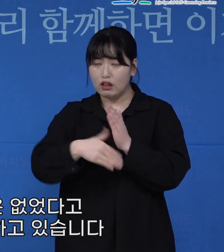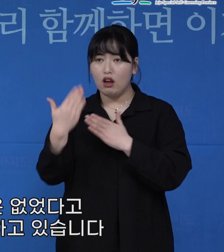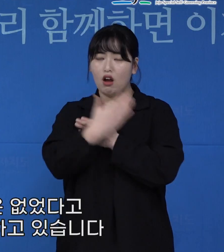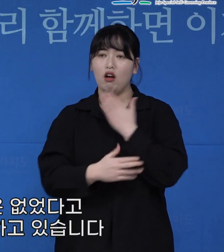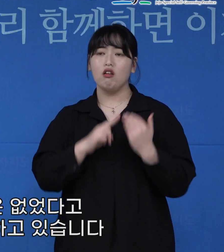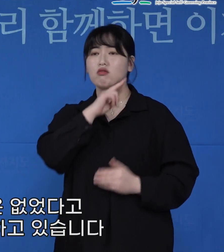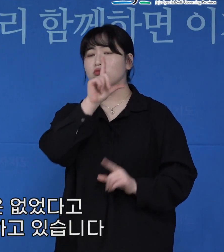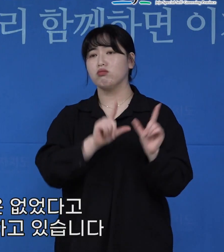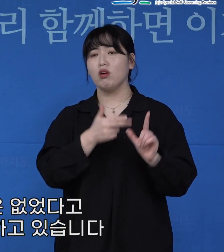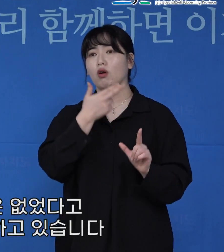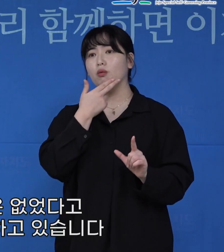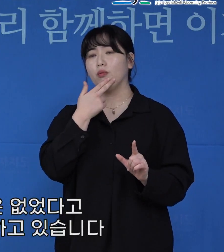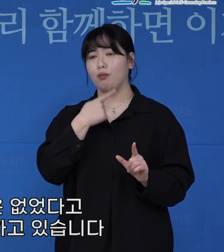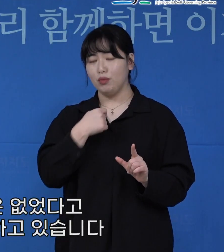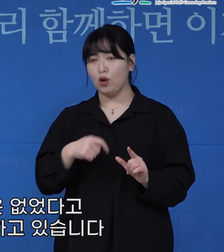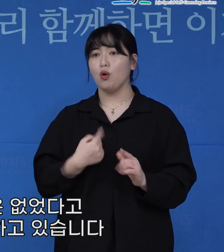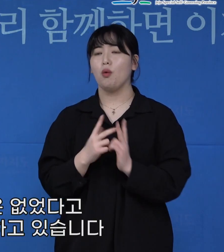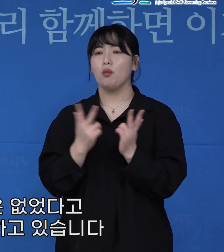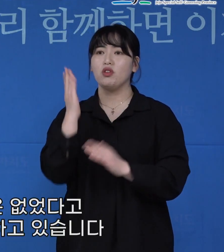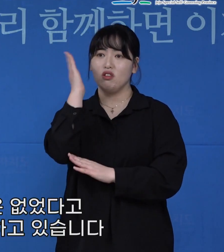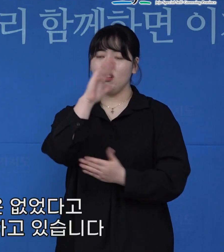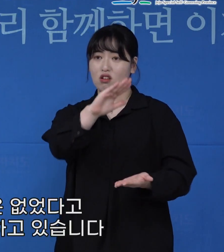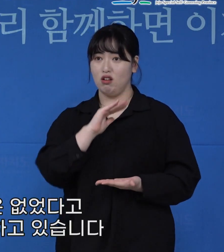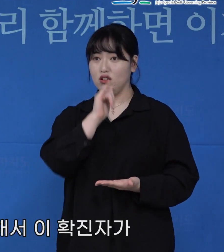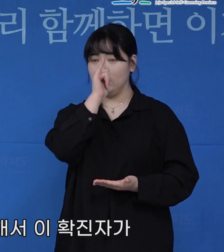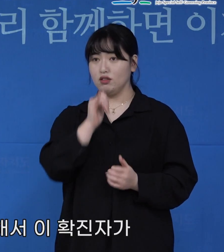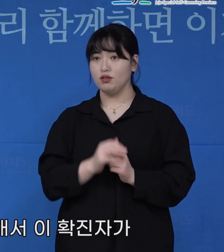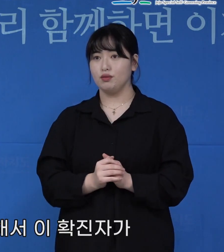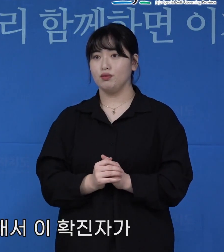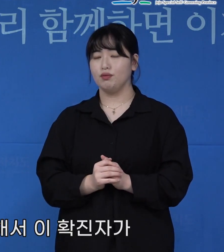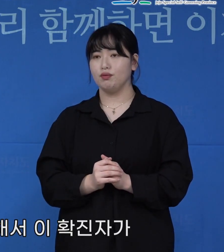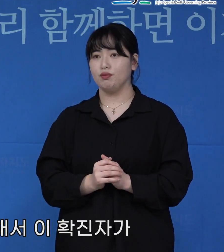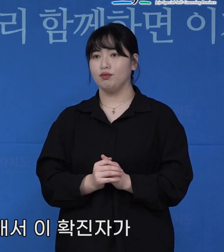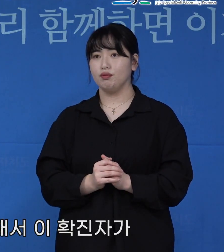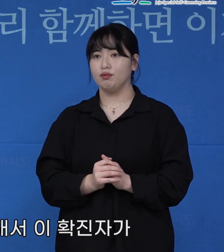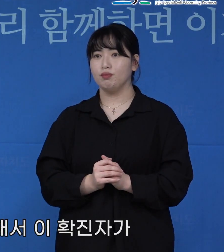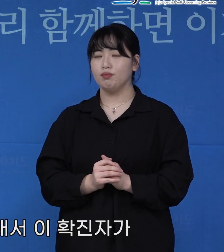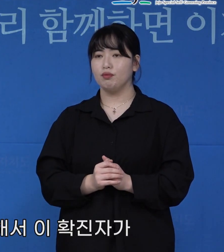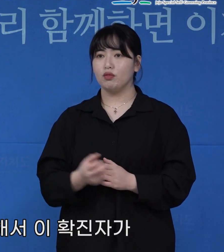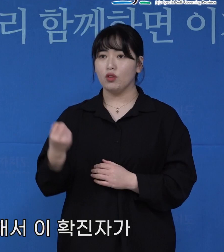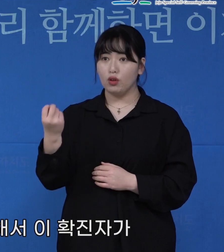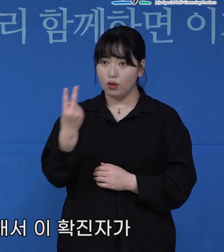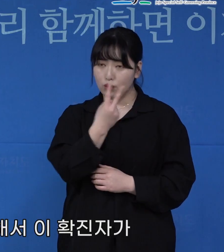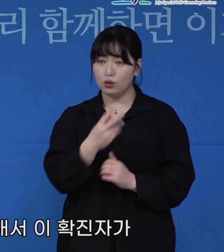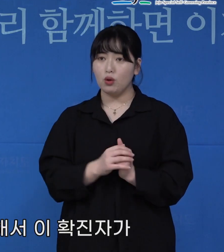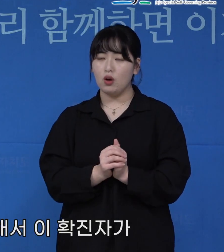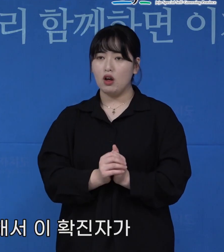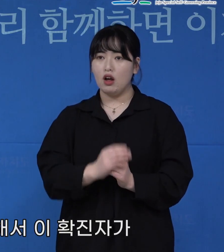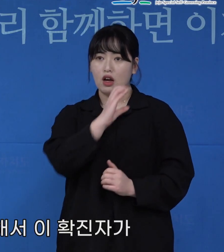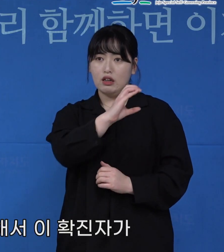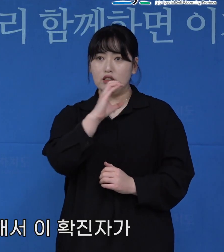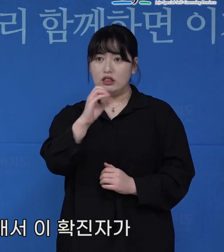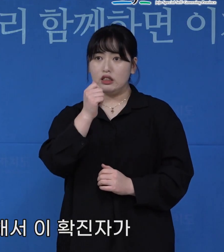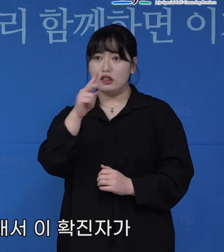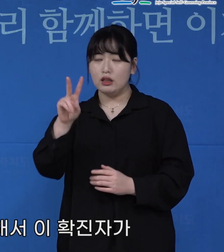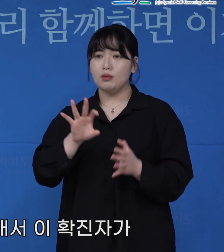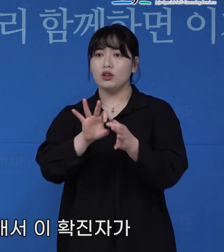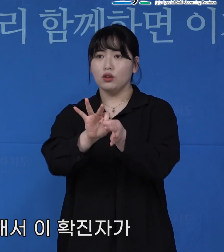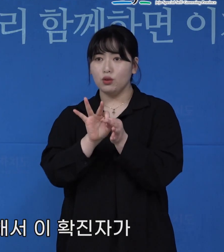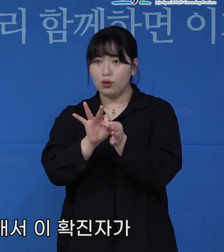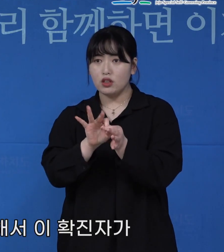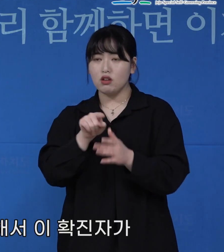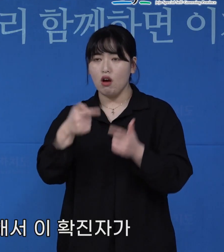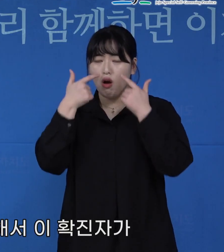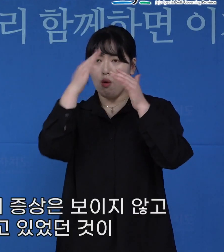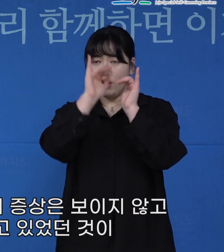증상은 없었다고 본인은 진술을 하고 있습니다. 또한 CCTV를 통해서